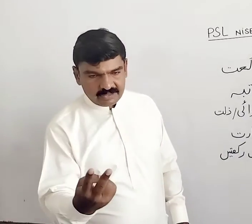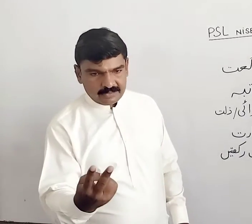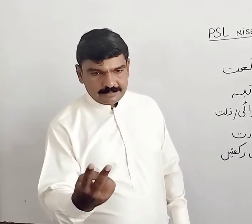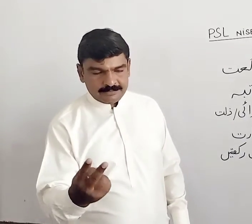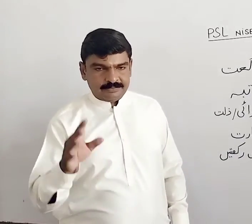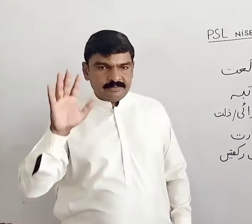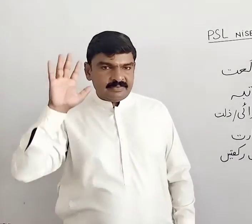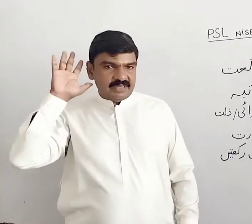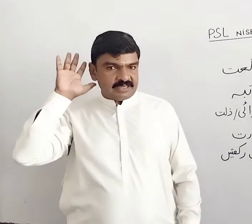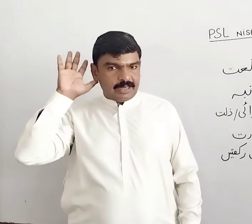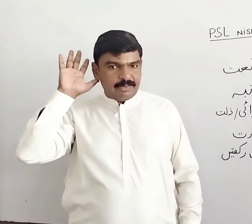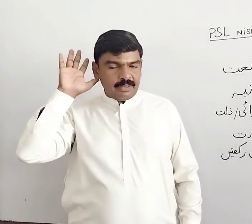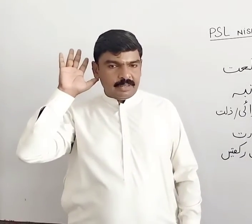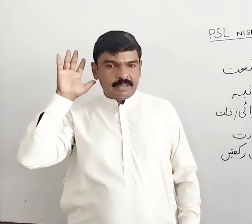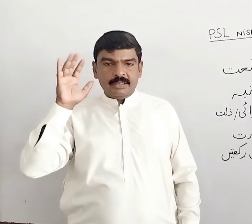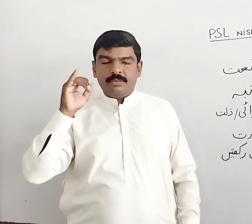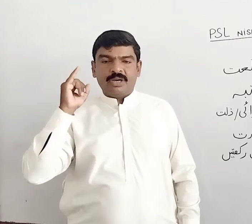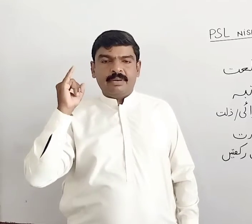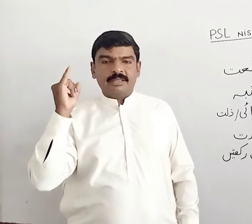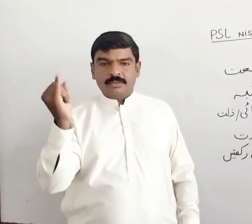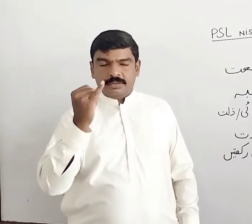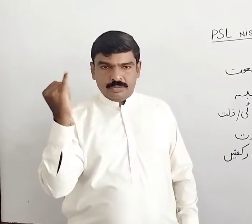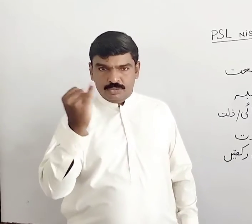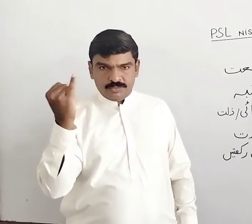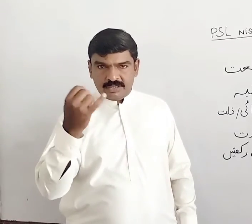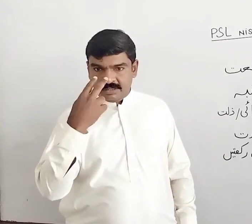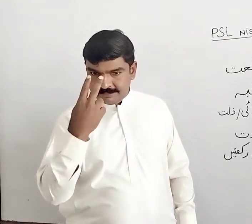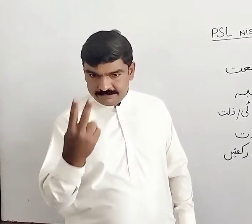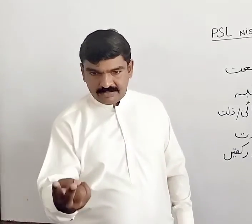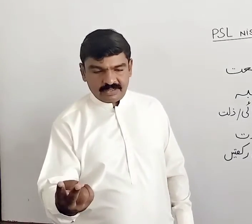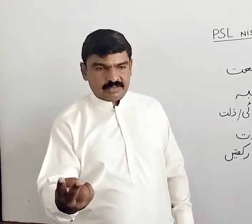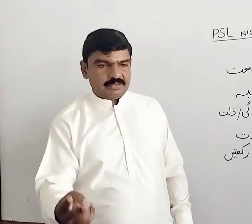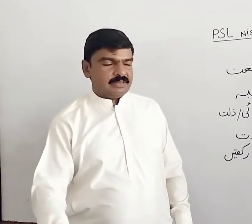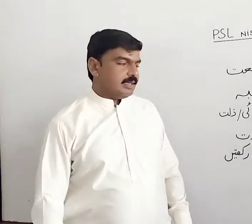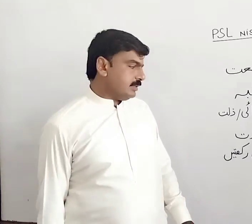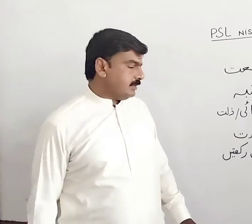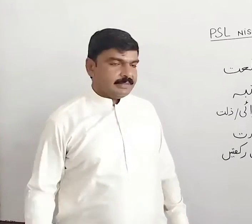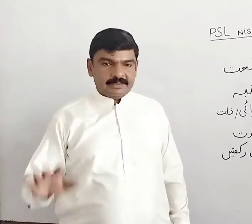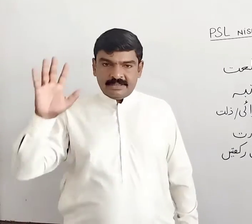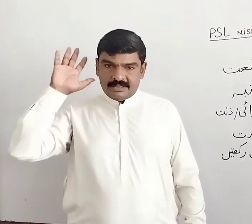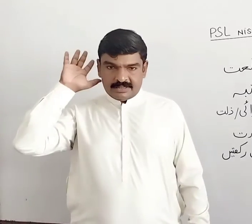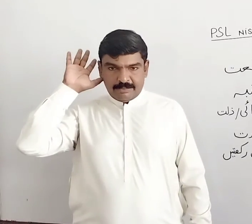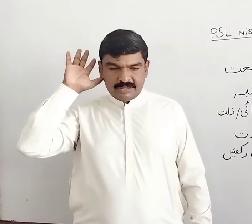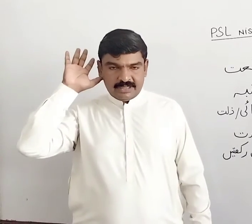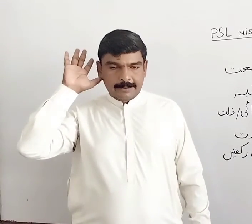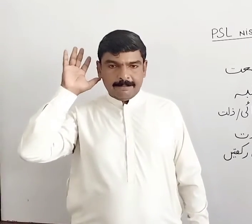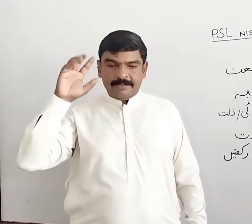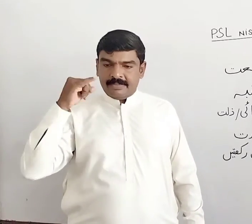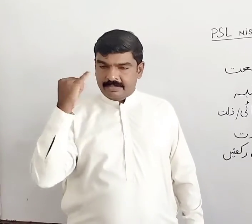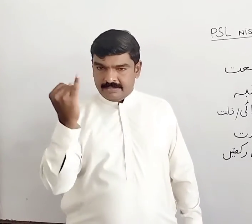देखना, इस्लामी मुकामात को घूमना देखना, ज़ियारत, इस्लामी